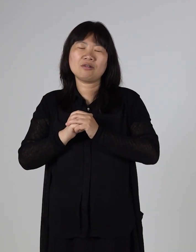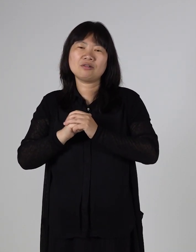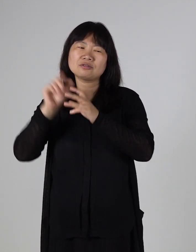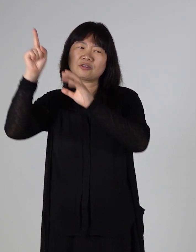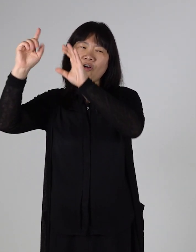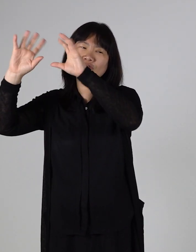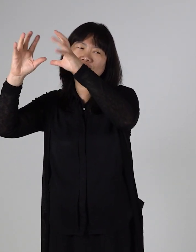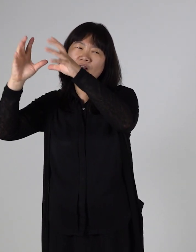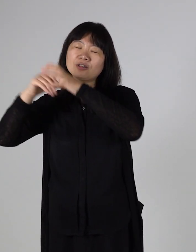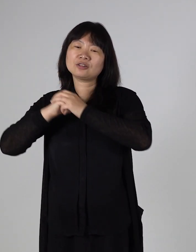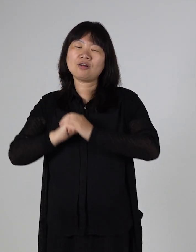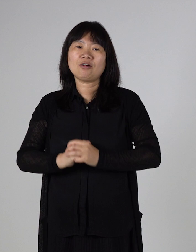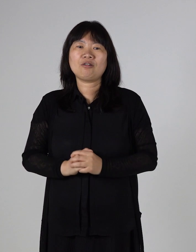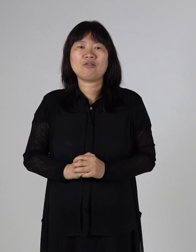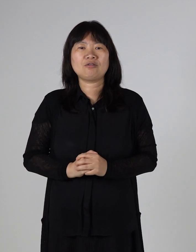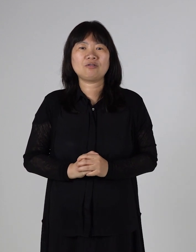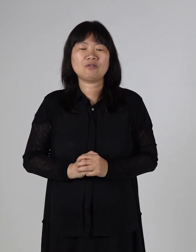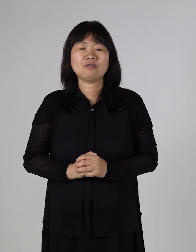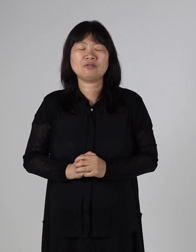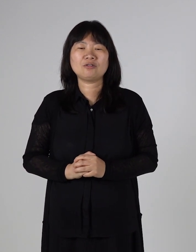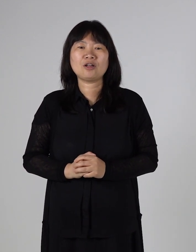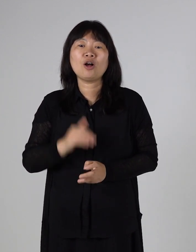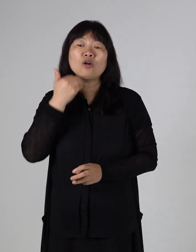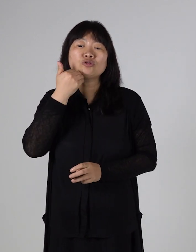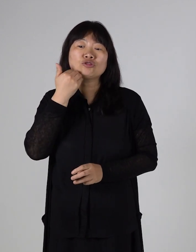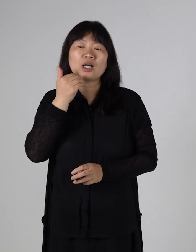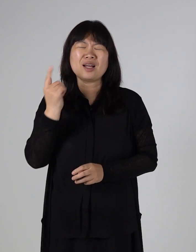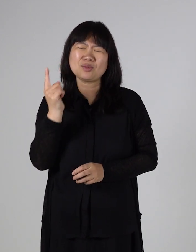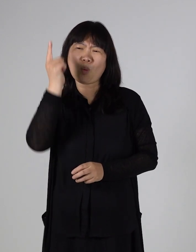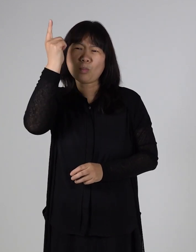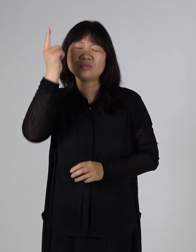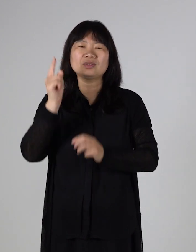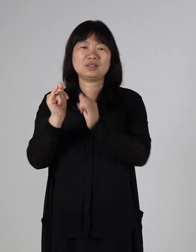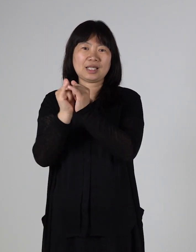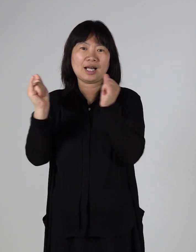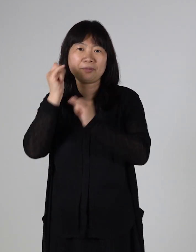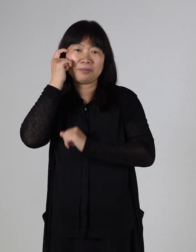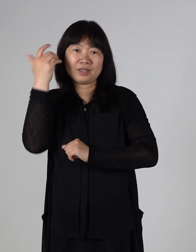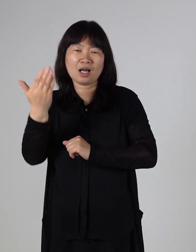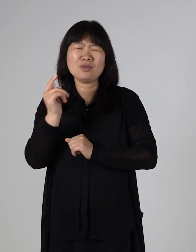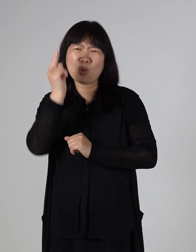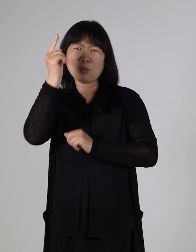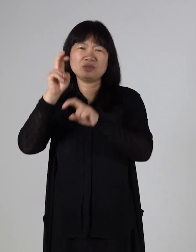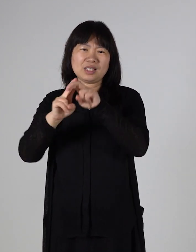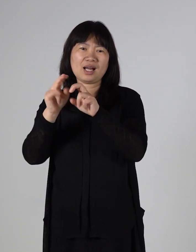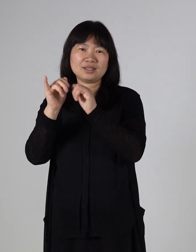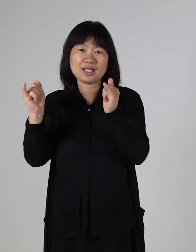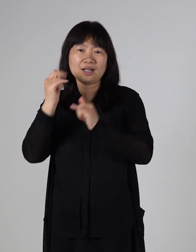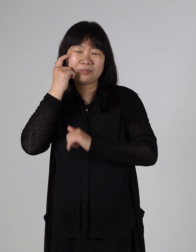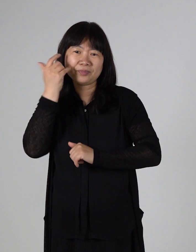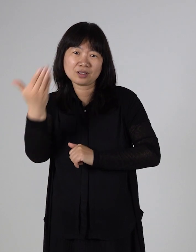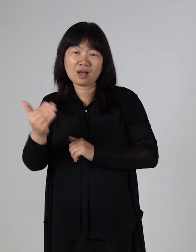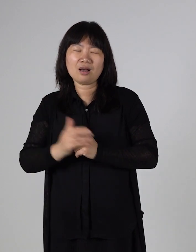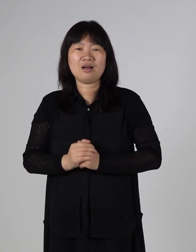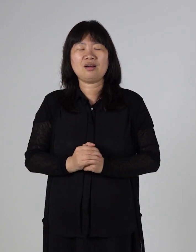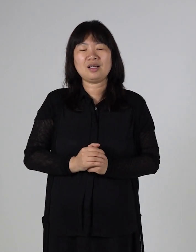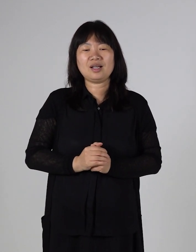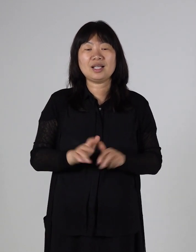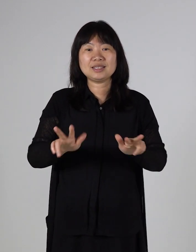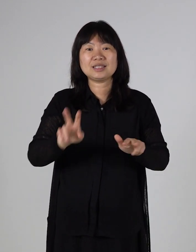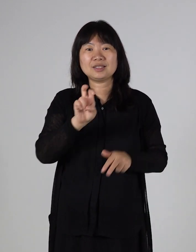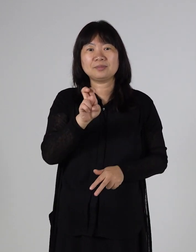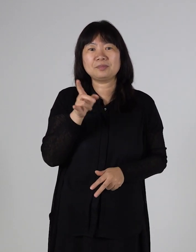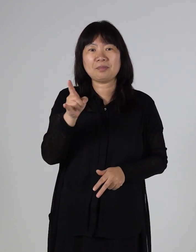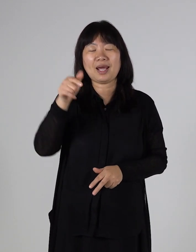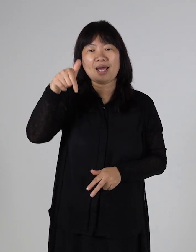그렇다면 천국에서는 누가 큰 자입니까? 라고 물은 거예요. 근데 여기서 메가, 이